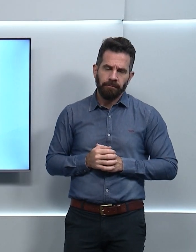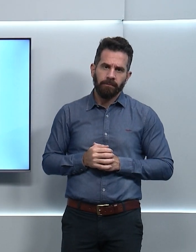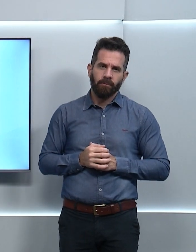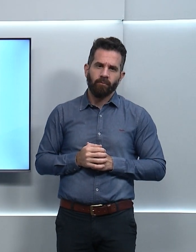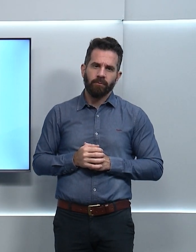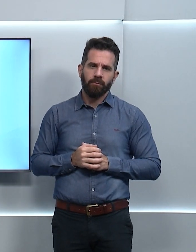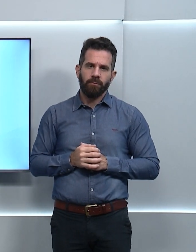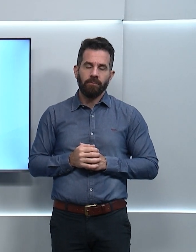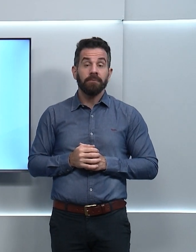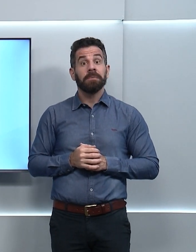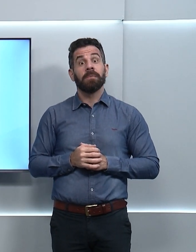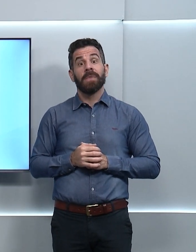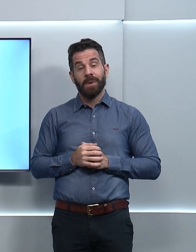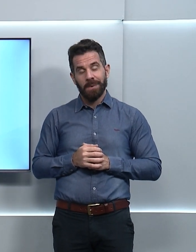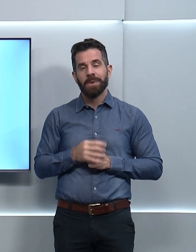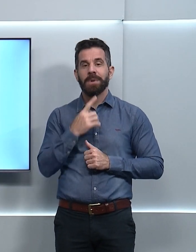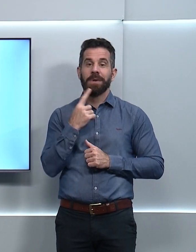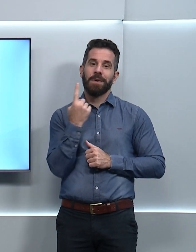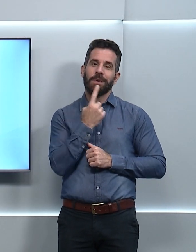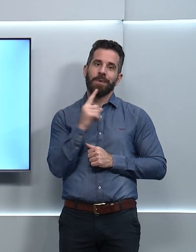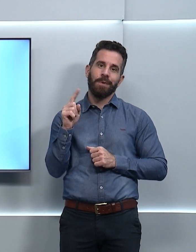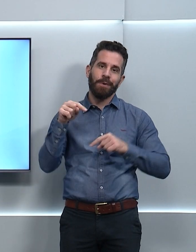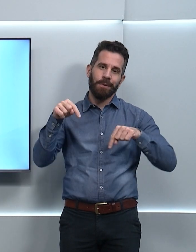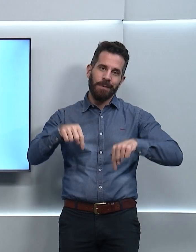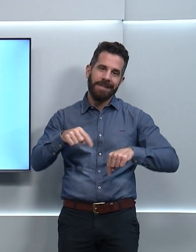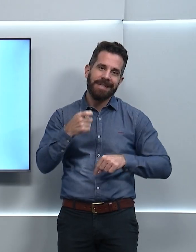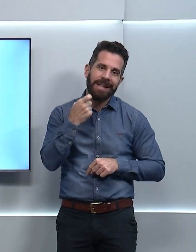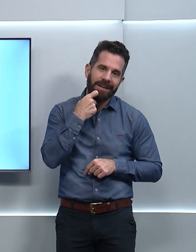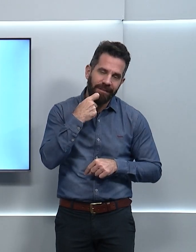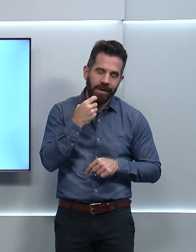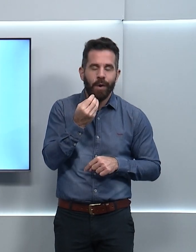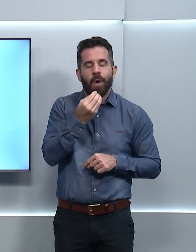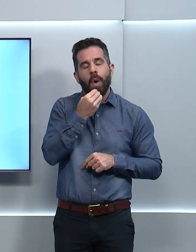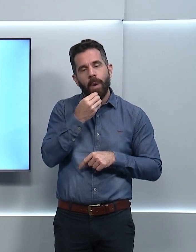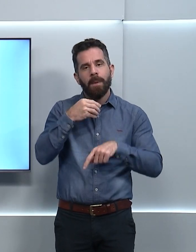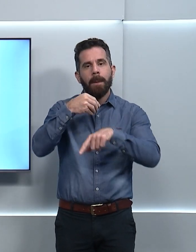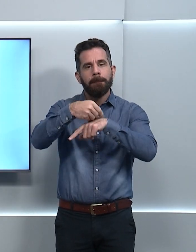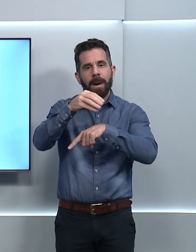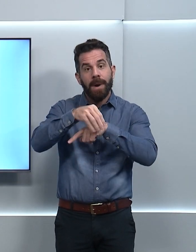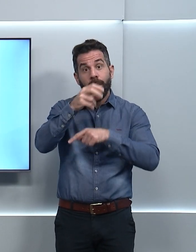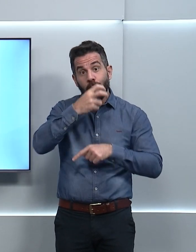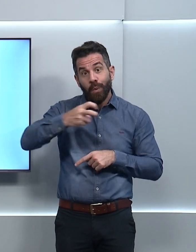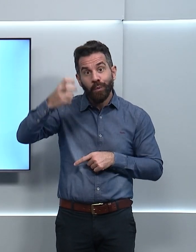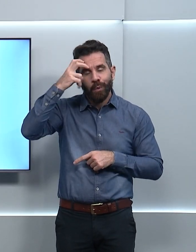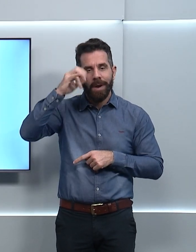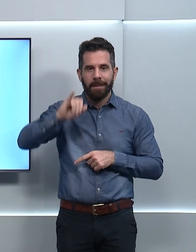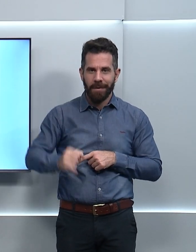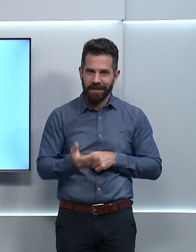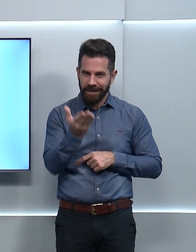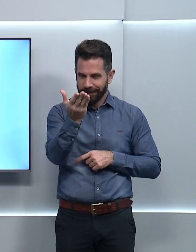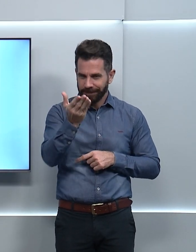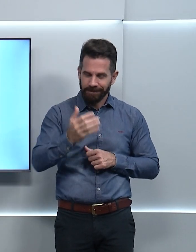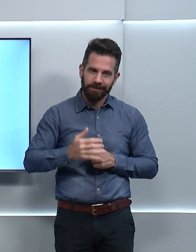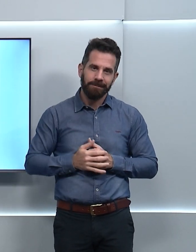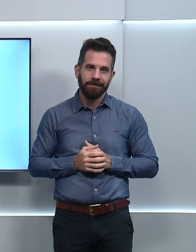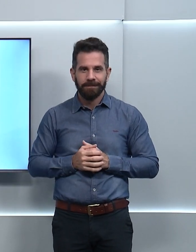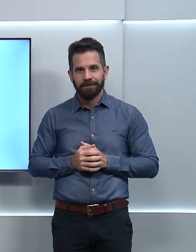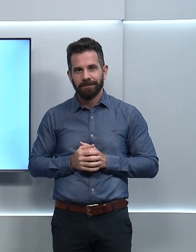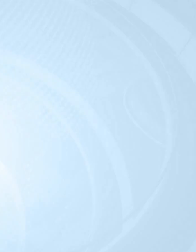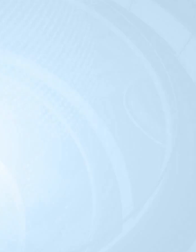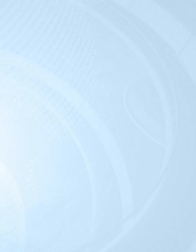Bem, para encerrar o nosso programa dessa sexta-feira, é claro que a gente tem dicas culturais para o seu final de semana. Acompanhe!